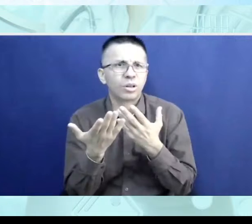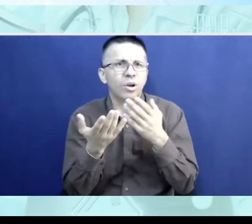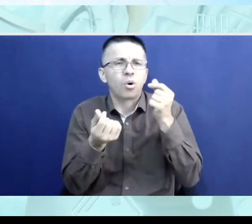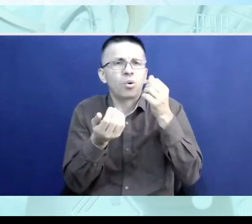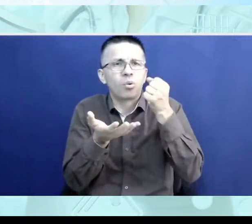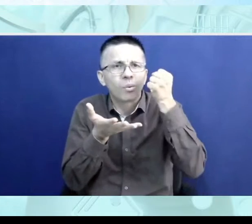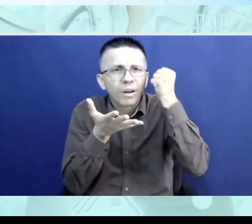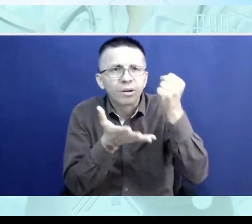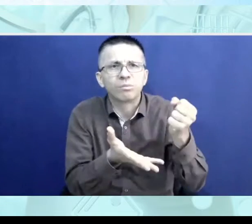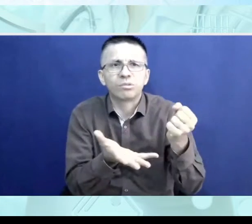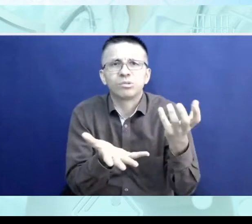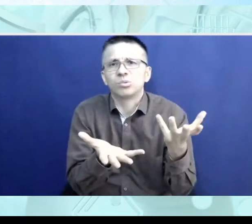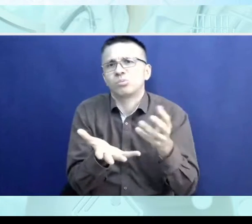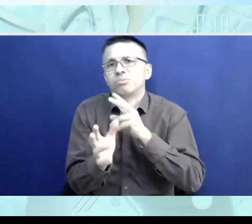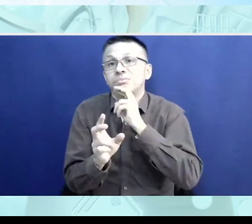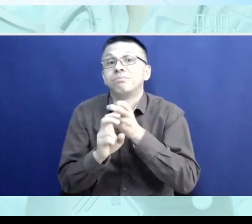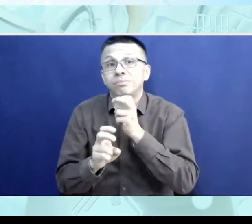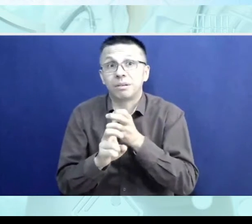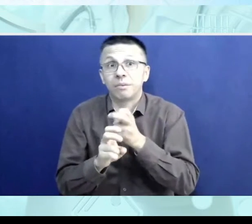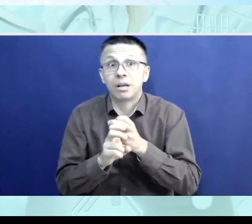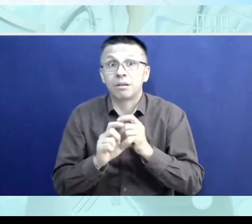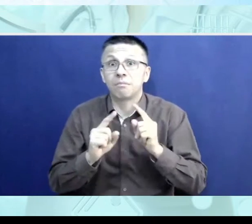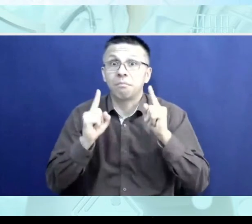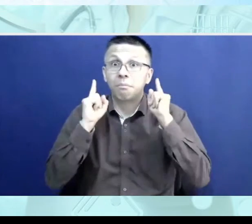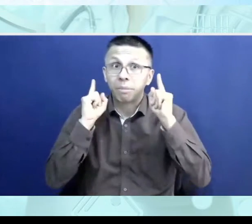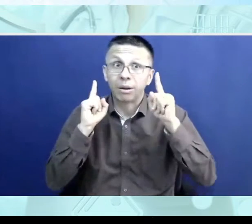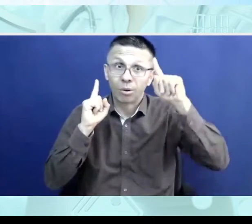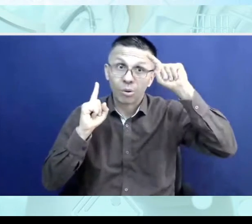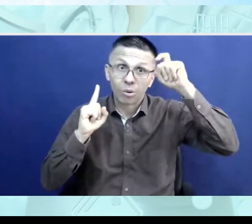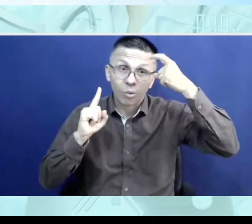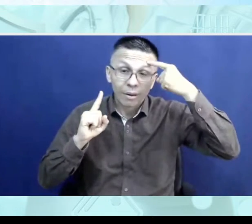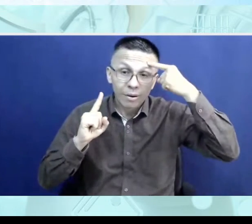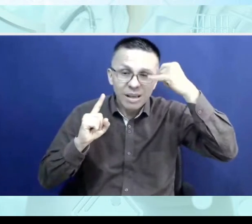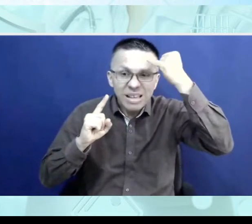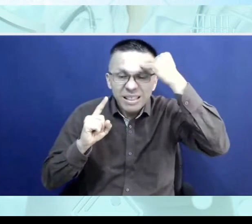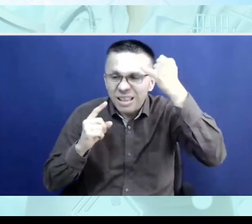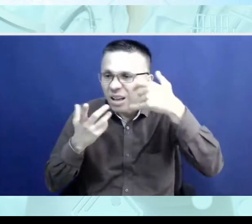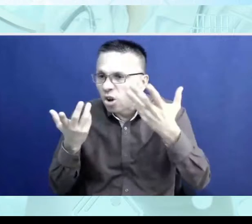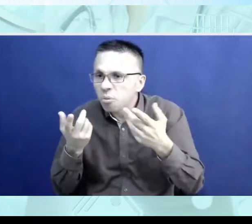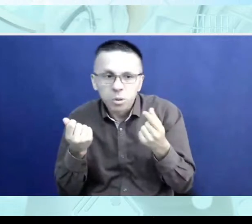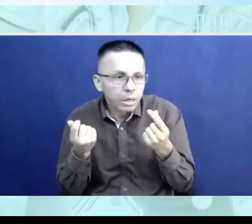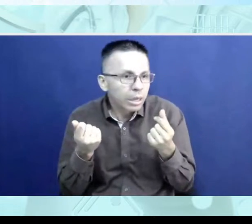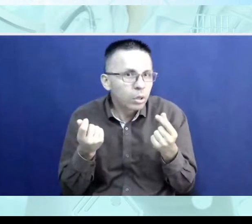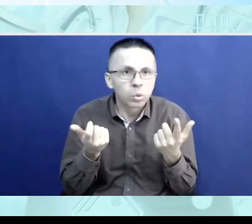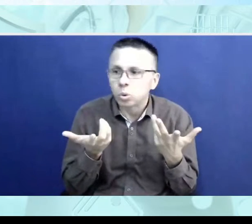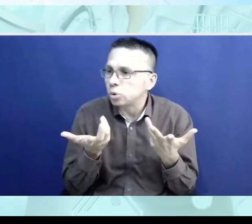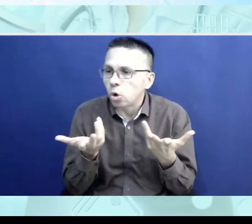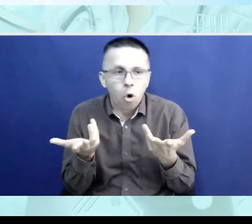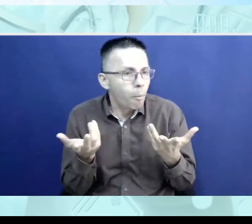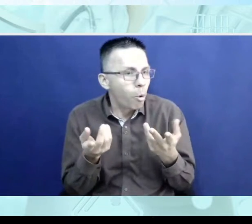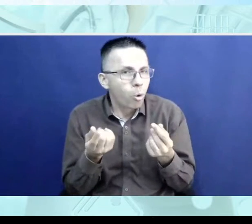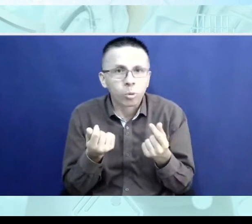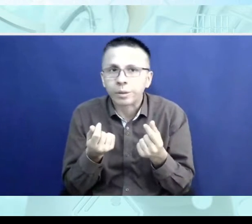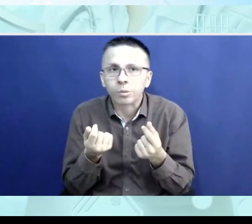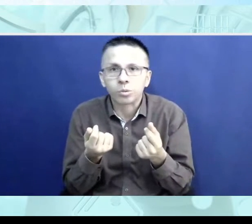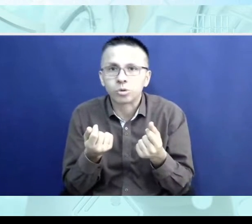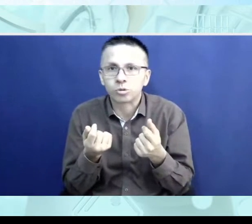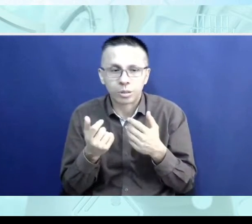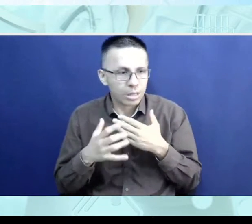vamos a hacer con los recursos? Bueno, una iniciativa de nuestro gobernador. Apropiamos recursos recursos